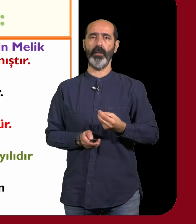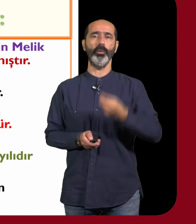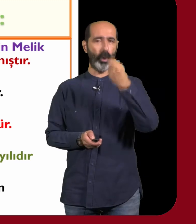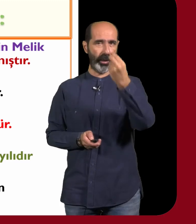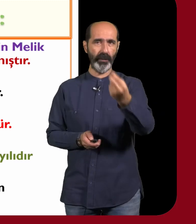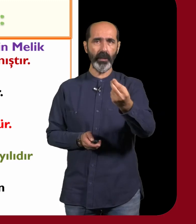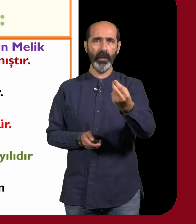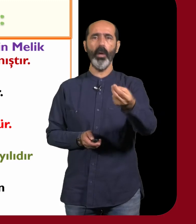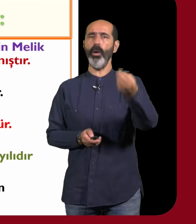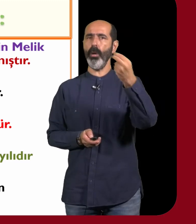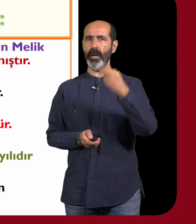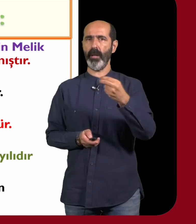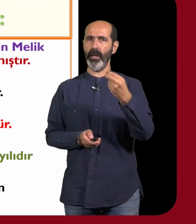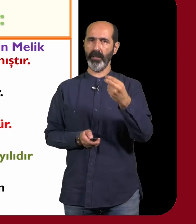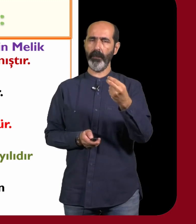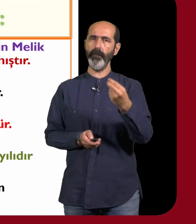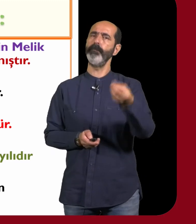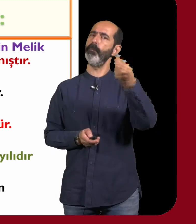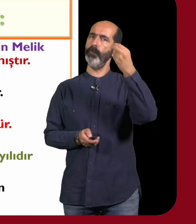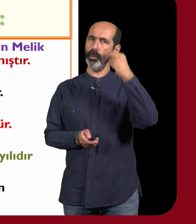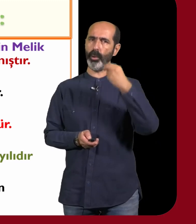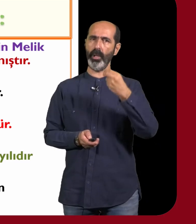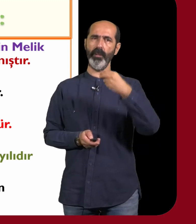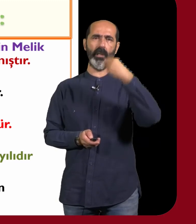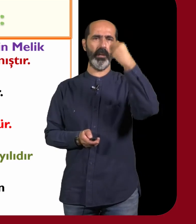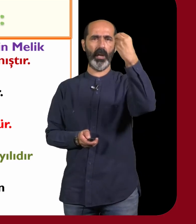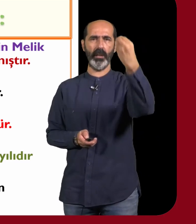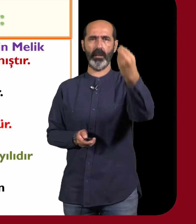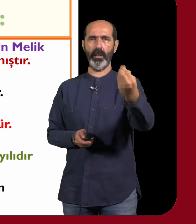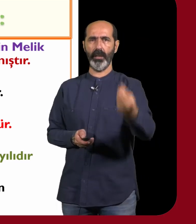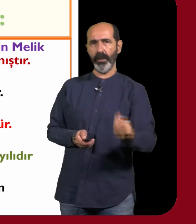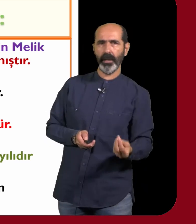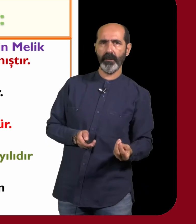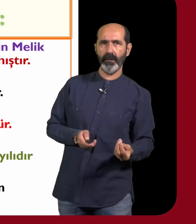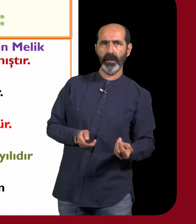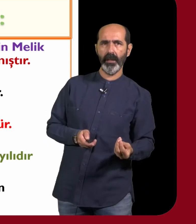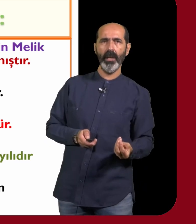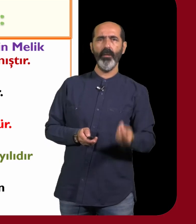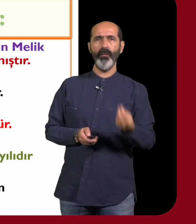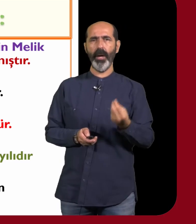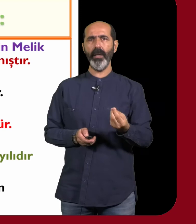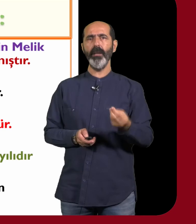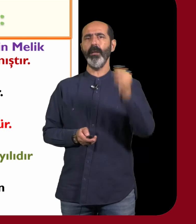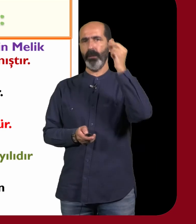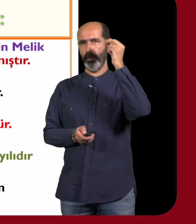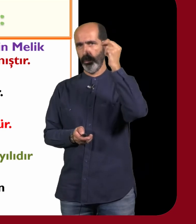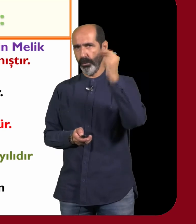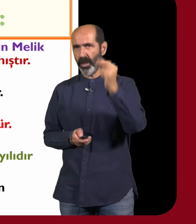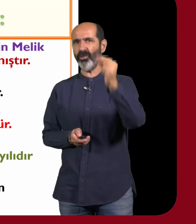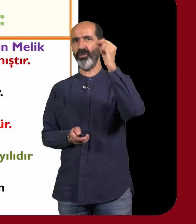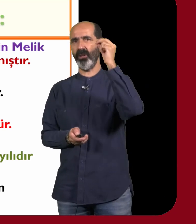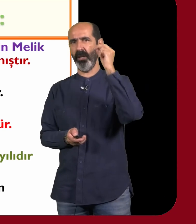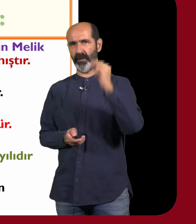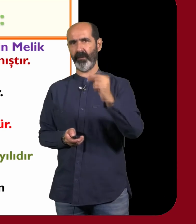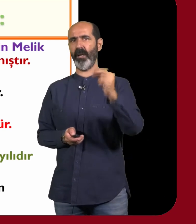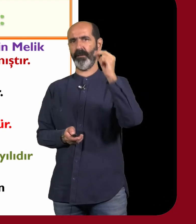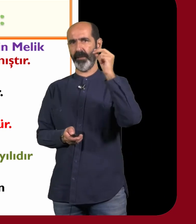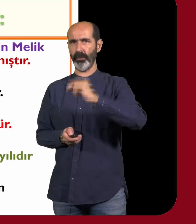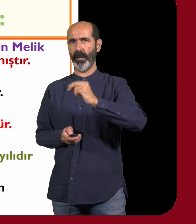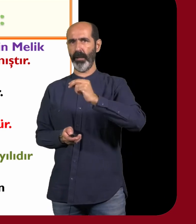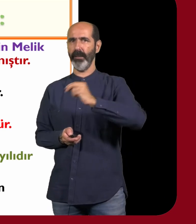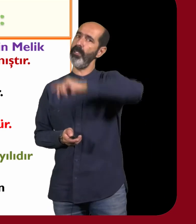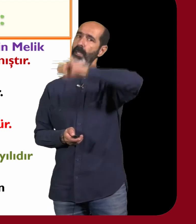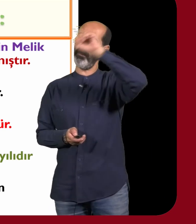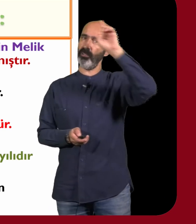verdi görevi bu sefer Hayyam Bu görevi layıkıyla yerine getirdi ve Güneş yılı